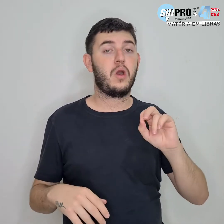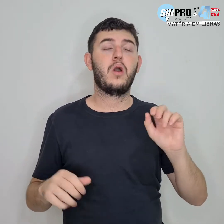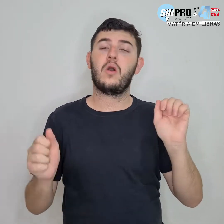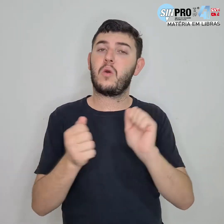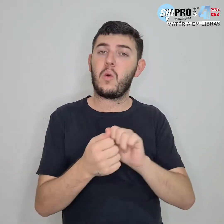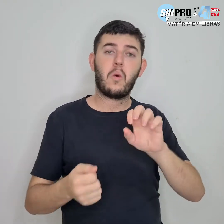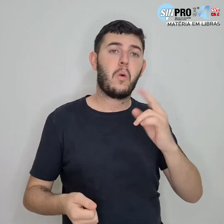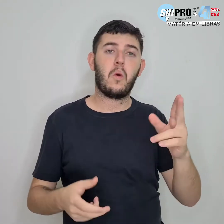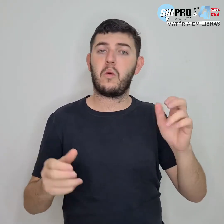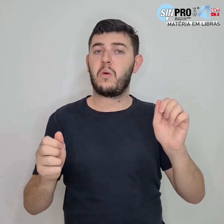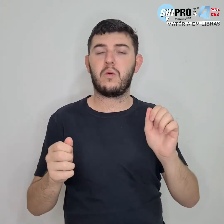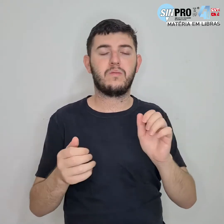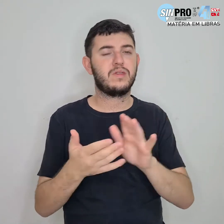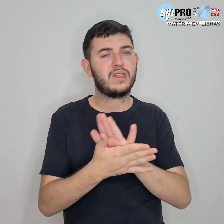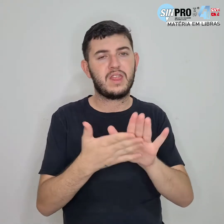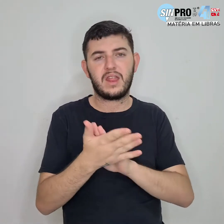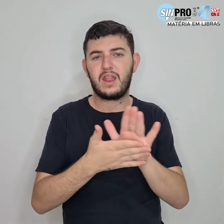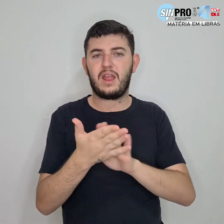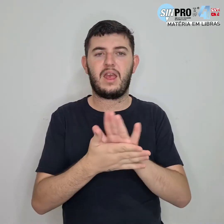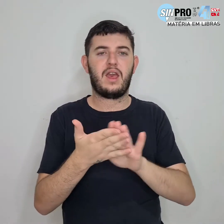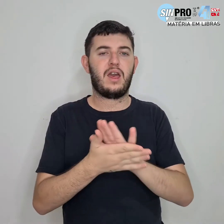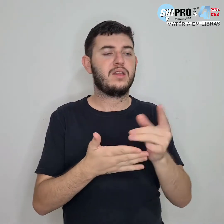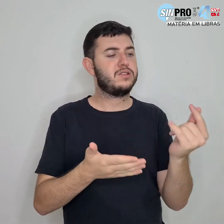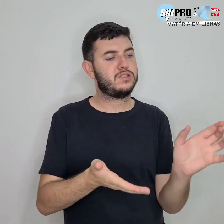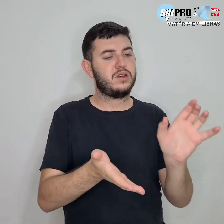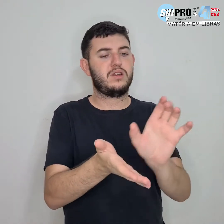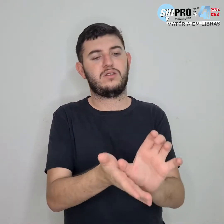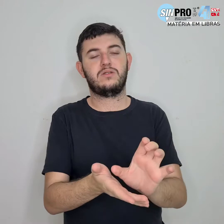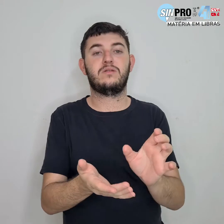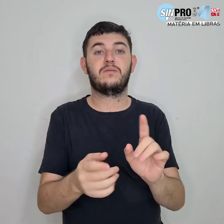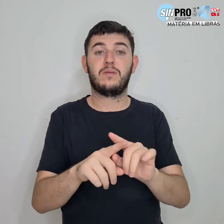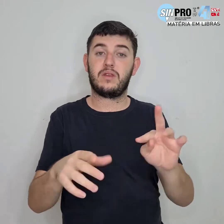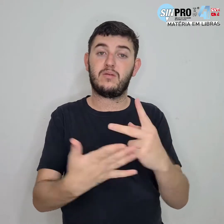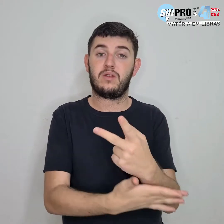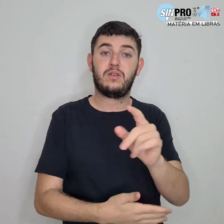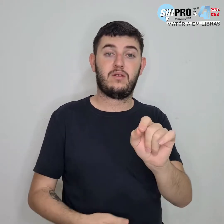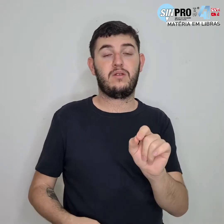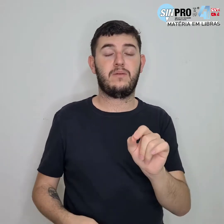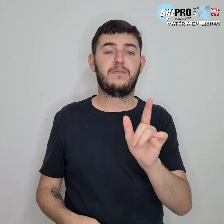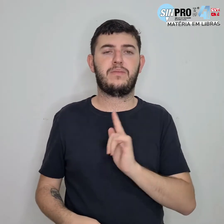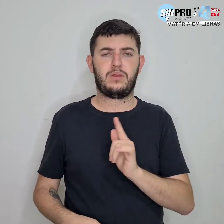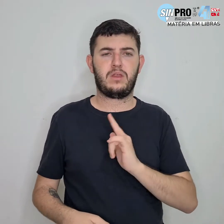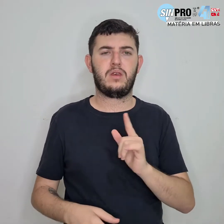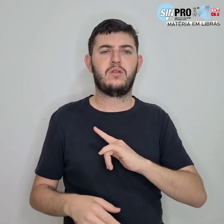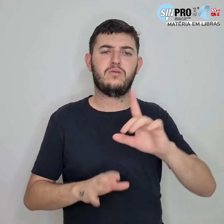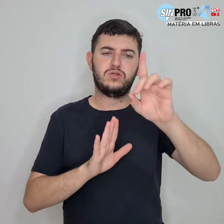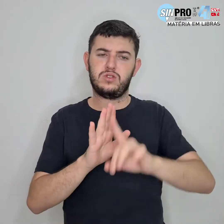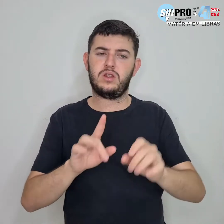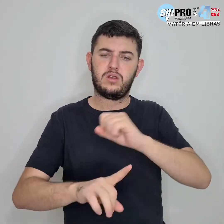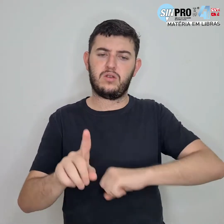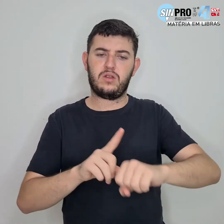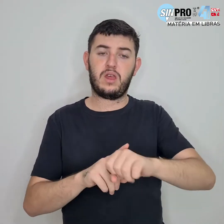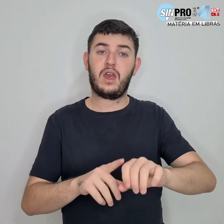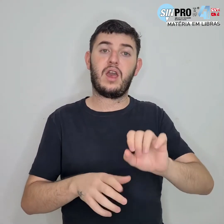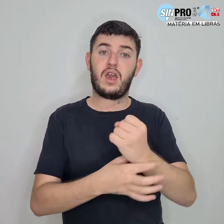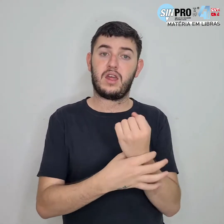contrapartida financeira. A ideia que impacta gravemente nos direitos sociais, hoje garantidos, não é uma invenção do